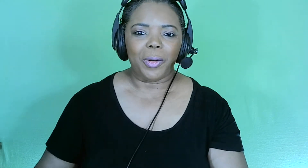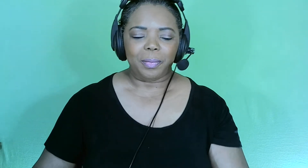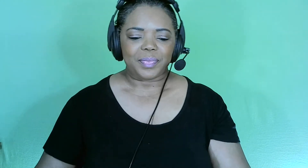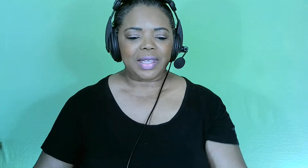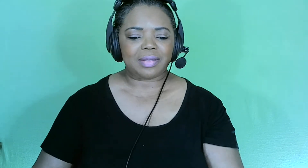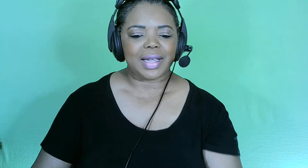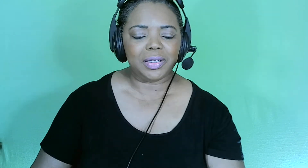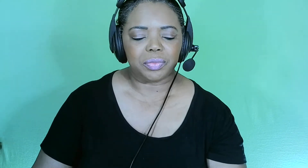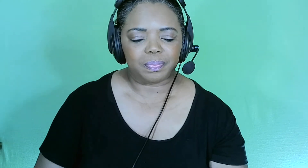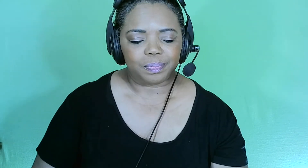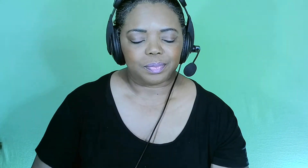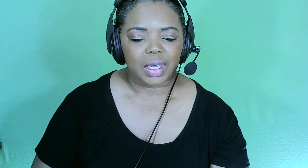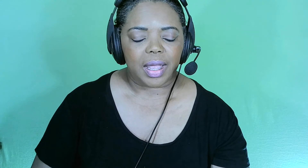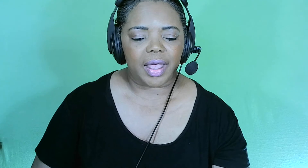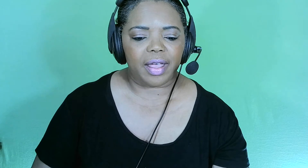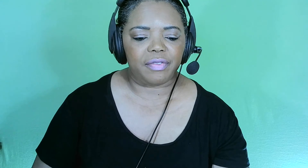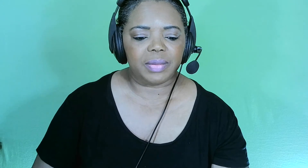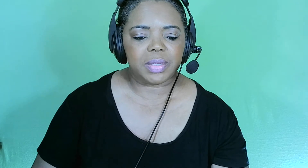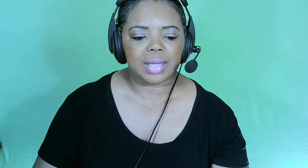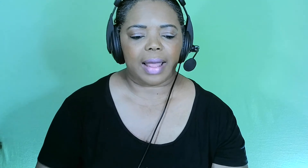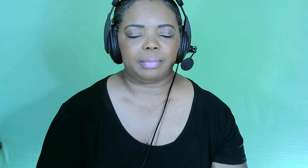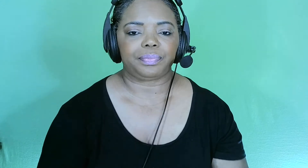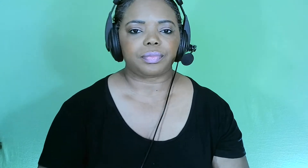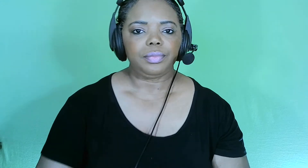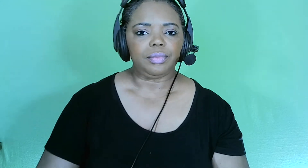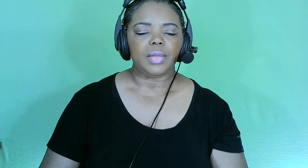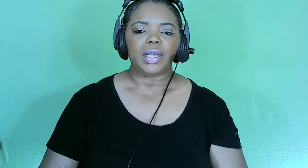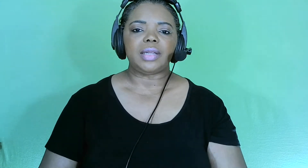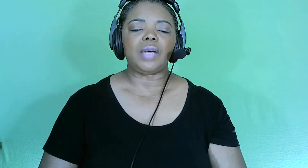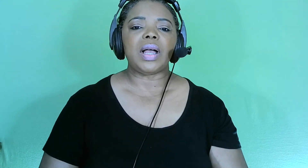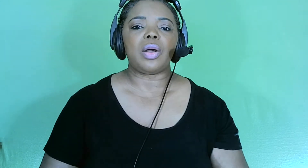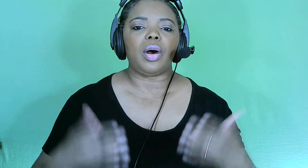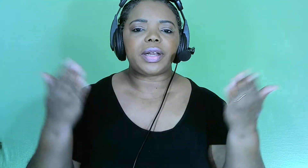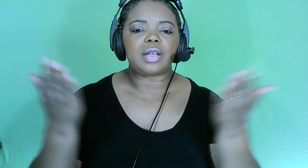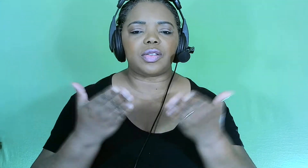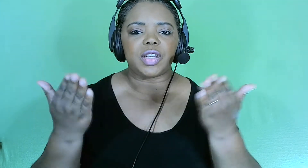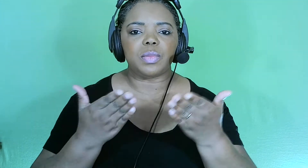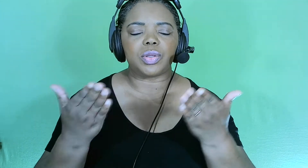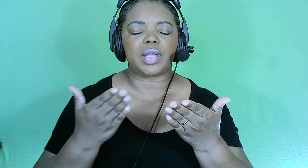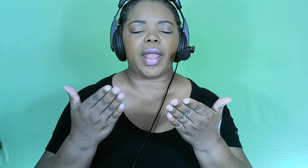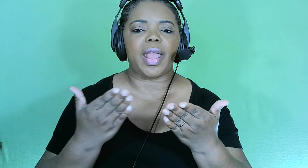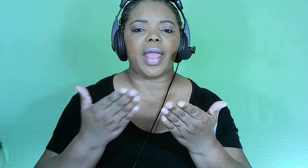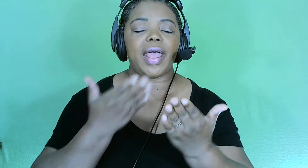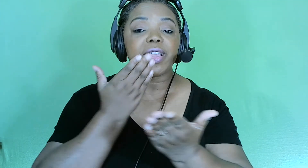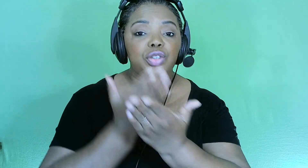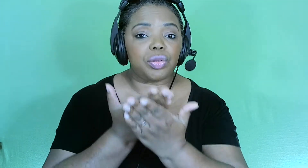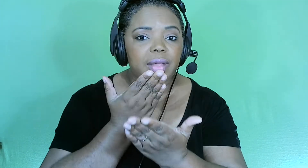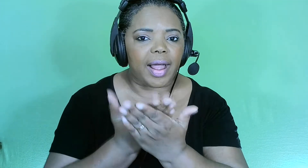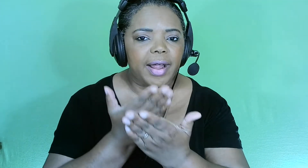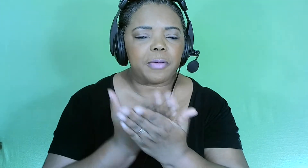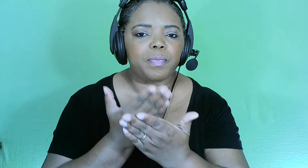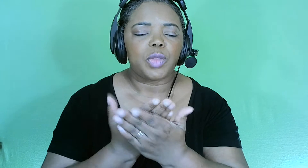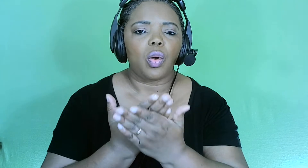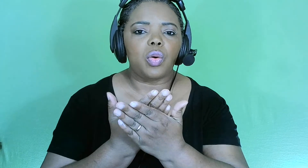Bom, então vamos lá. Então agora nós vamos estudar